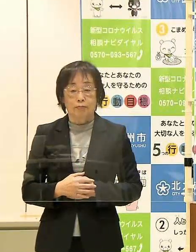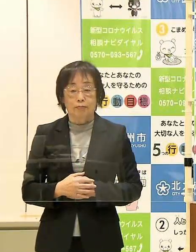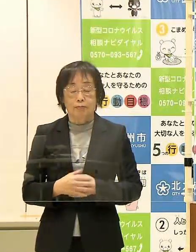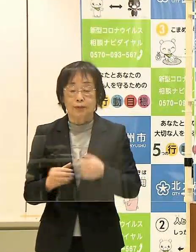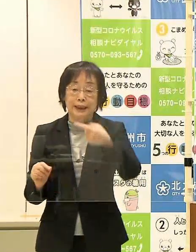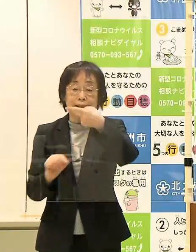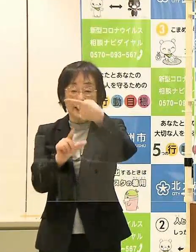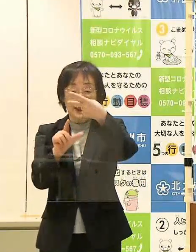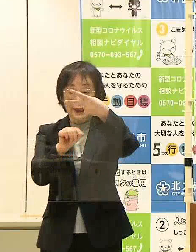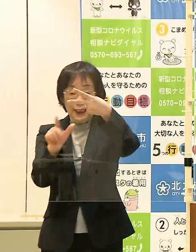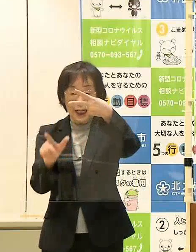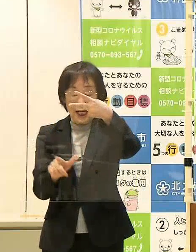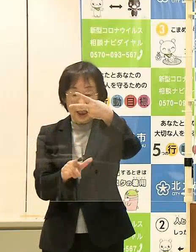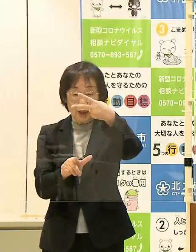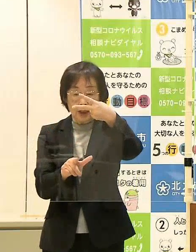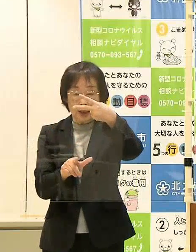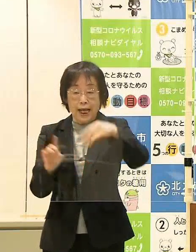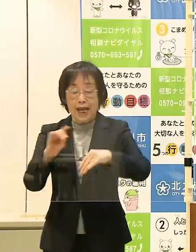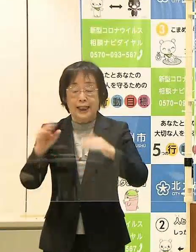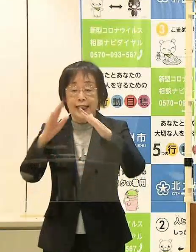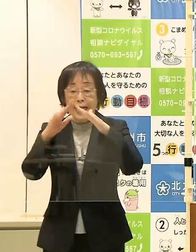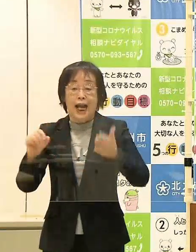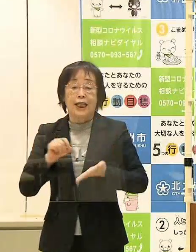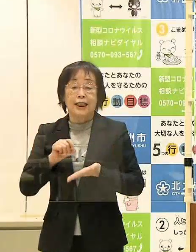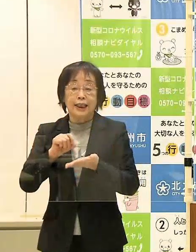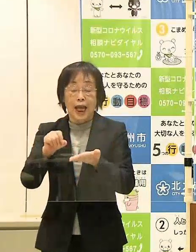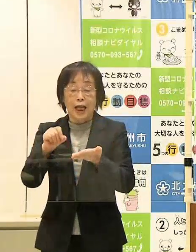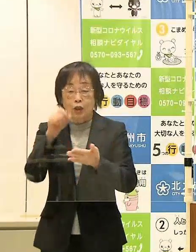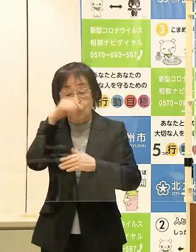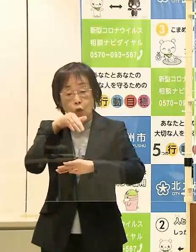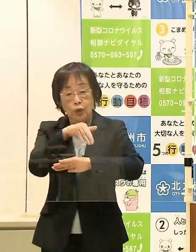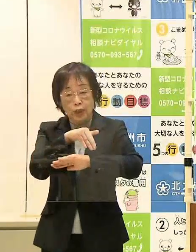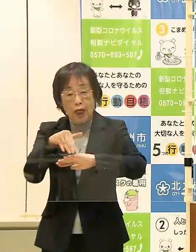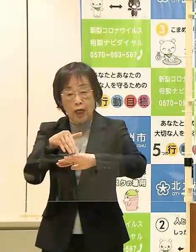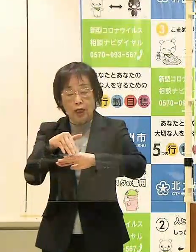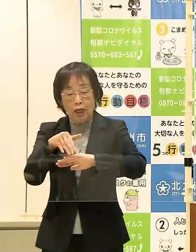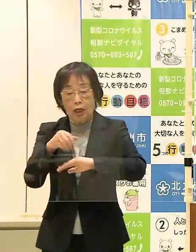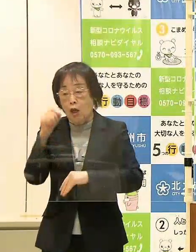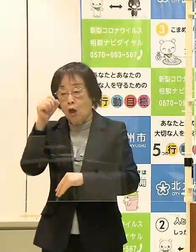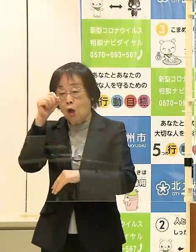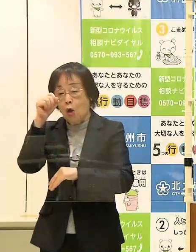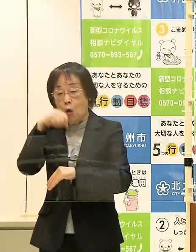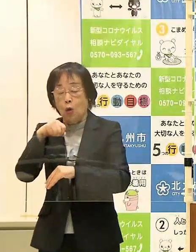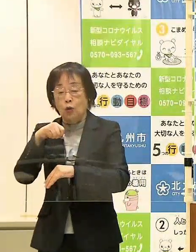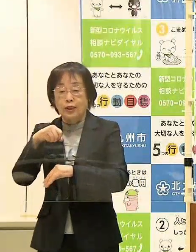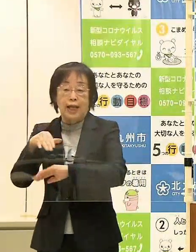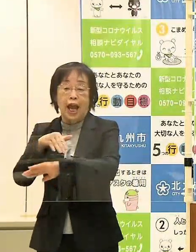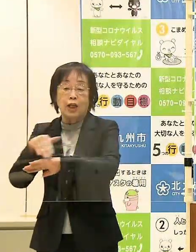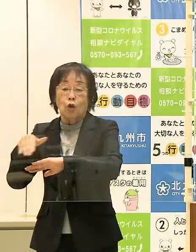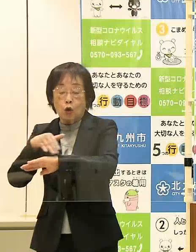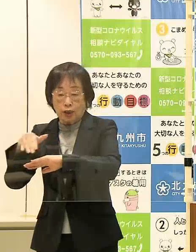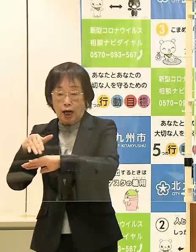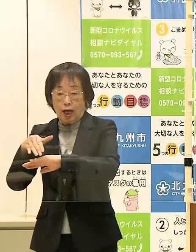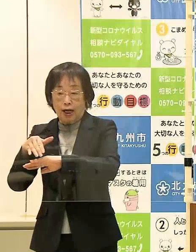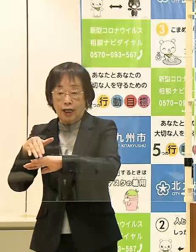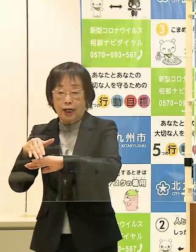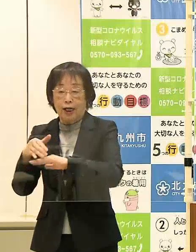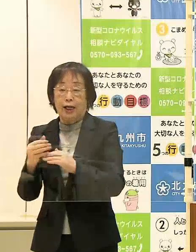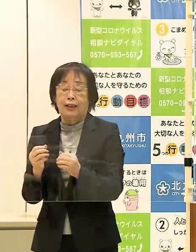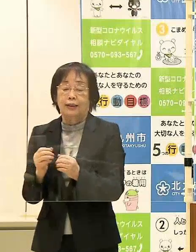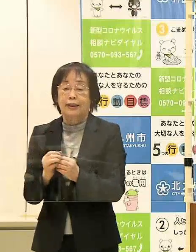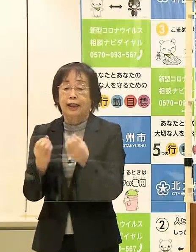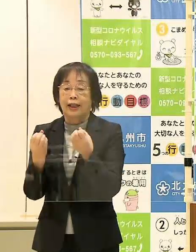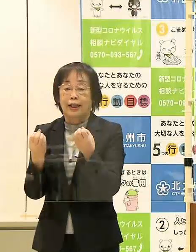2月に議会に提出する予定の補正予算の中でまず新型コロナ対応の追加を